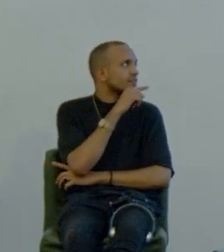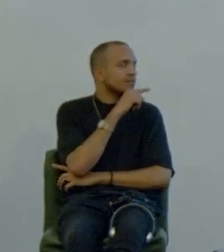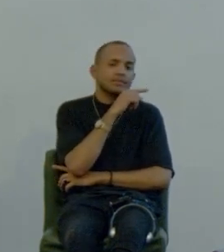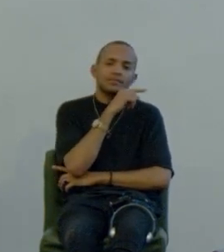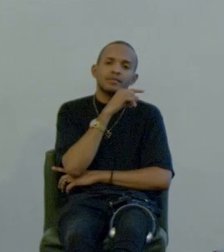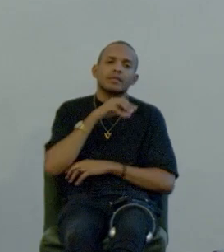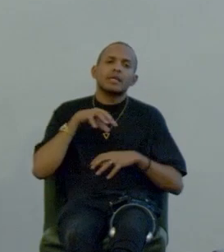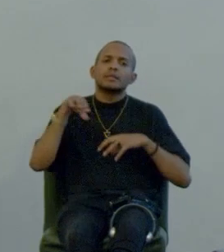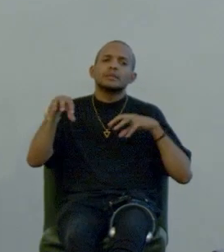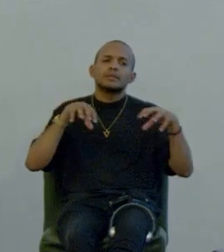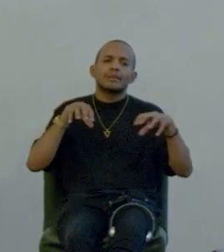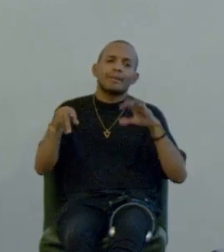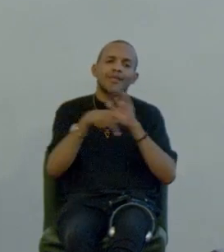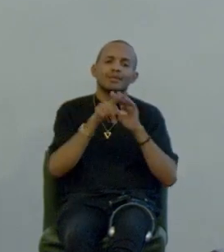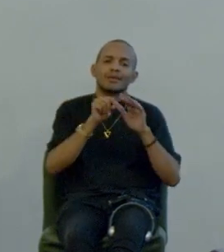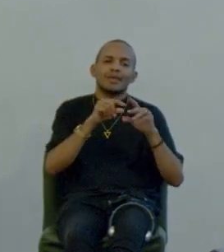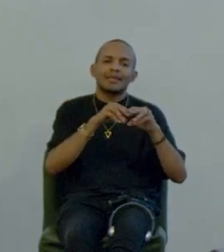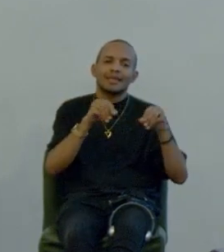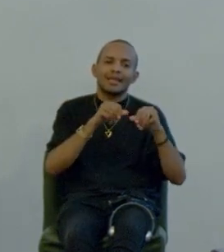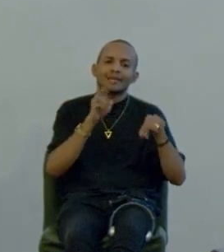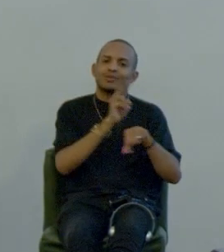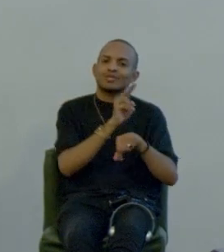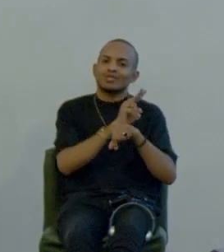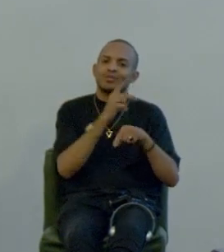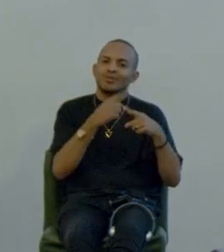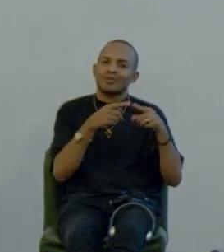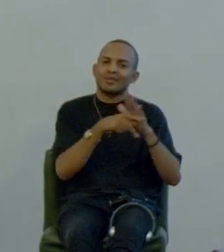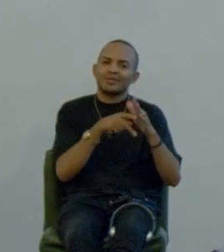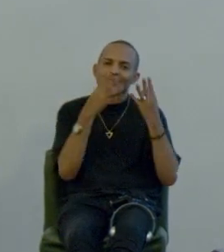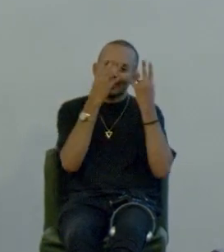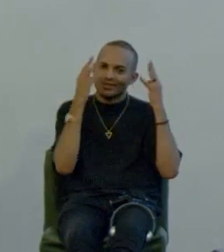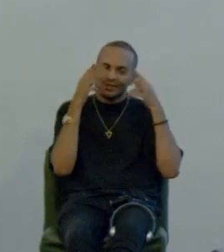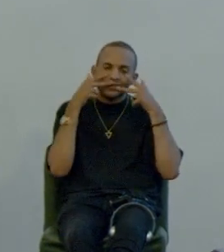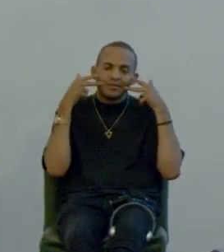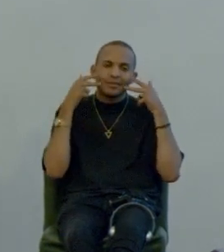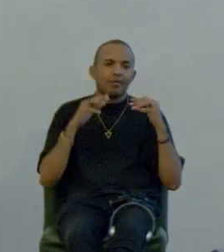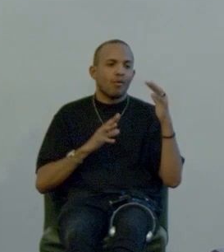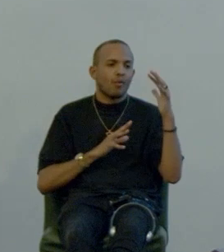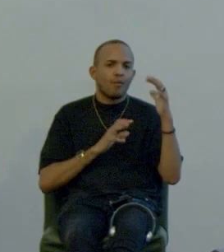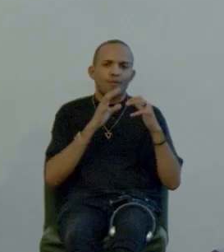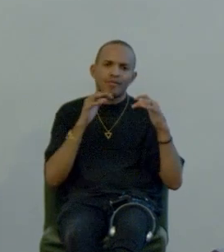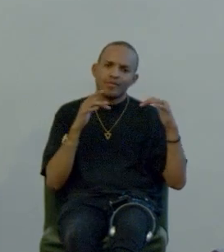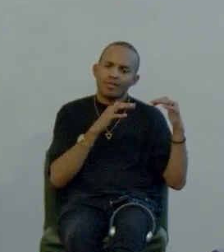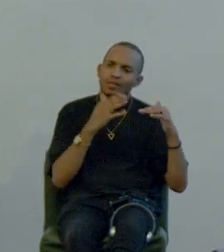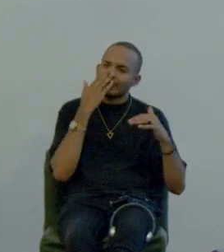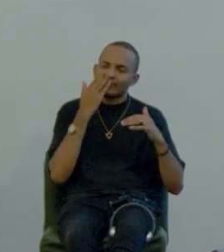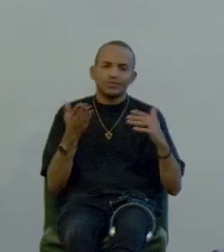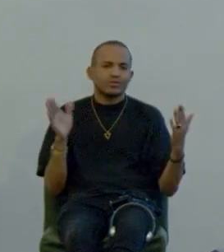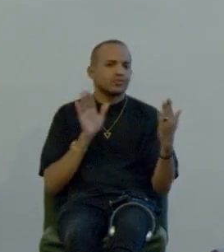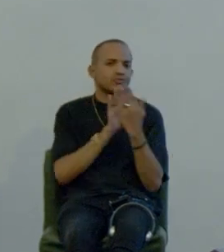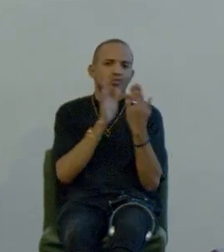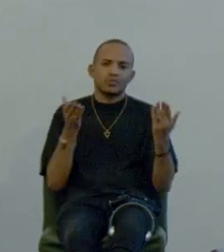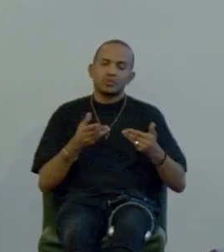ilhas isoladas são terras indígenas, terras protegidas. Então a gente vê, uma vez mais, esse conflito se coloca na nossa frente hoje em